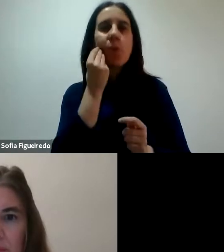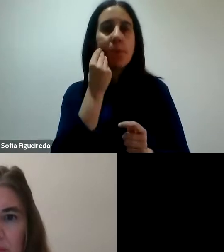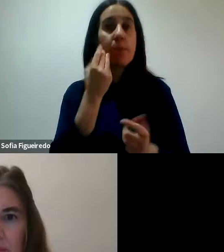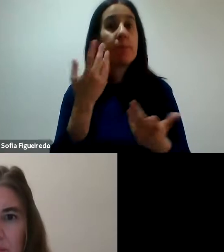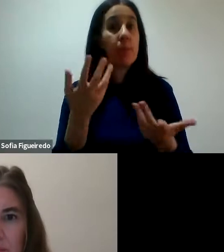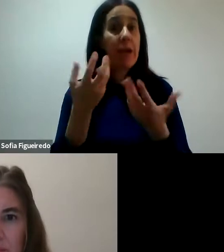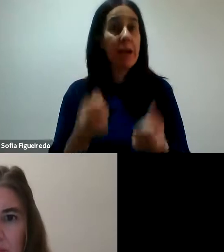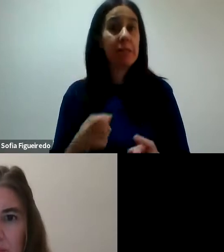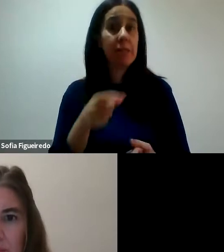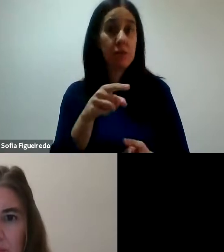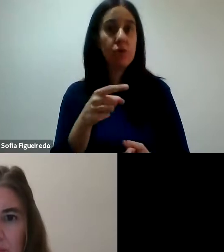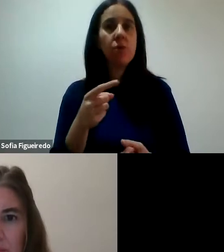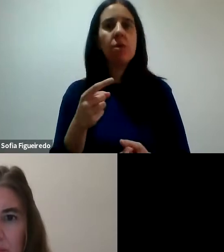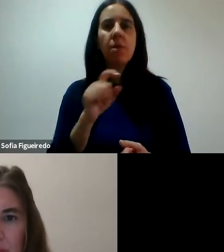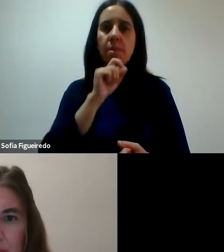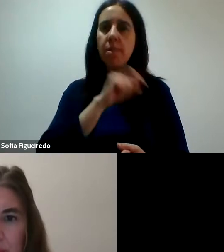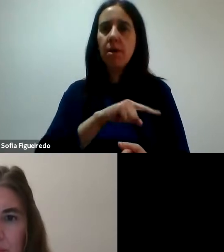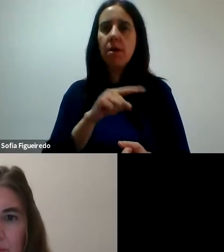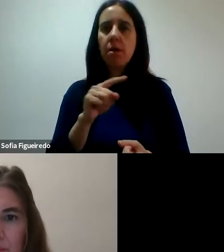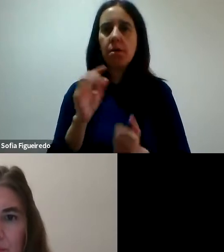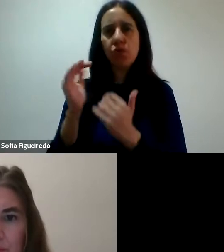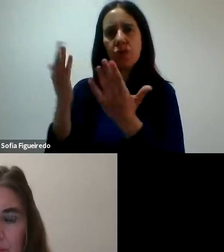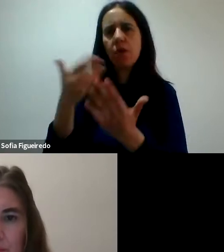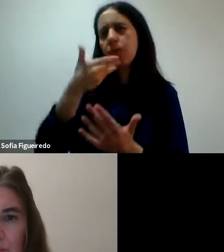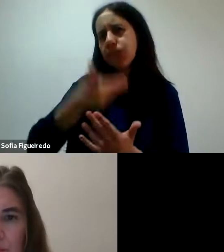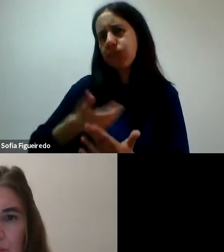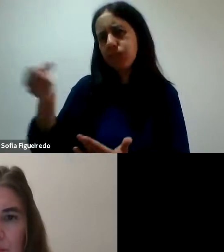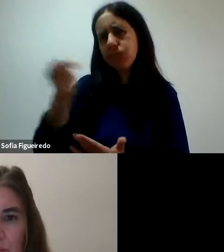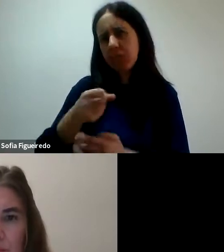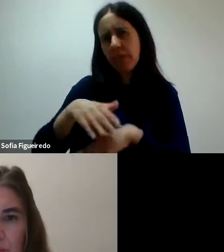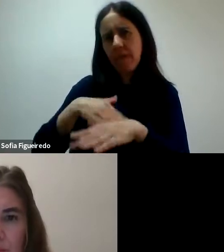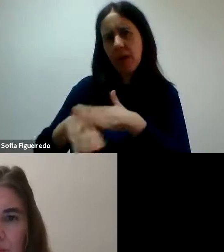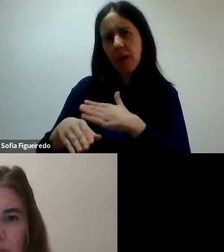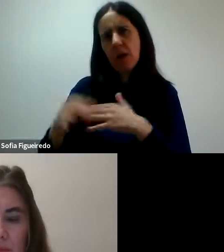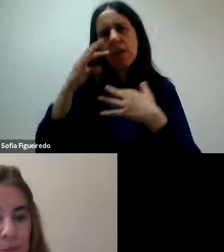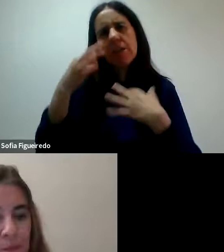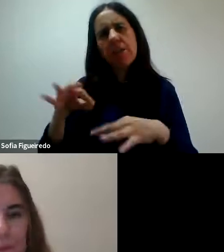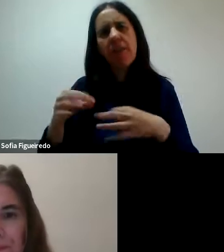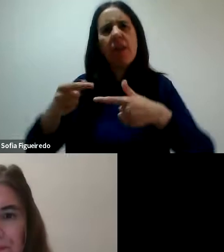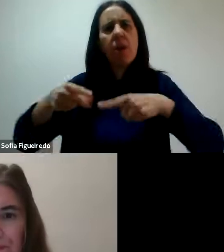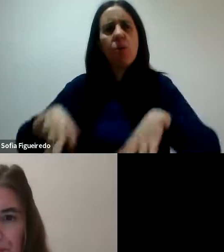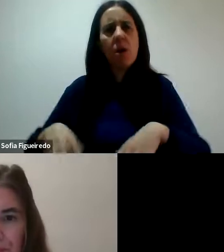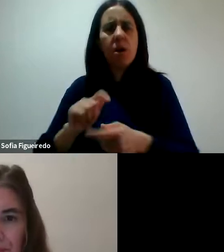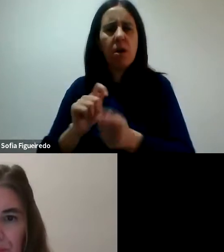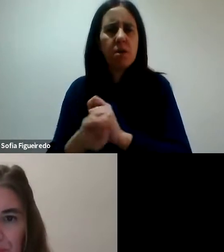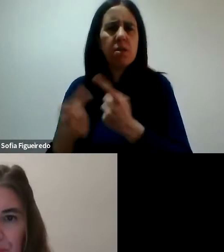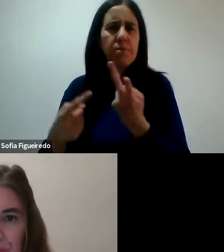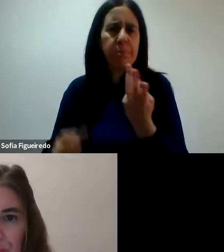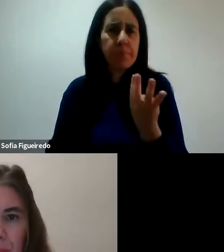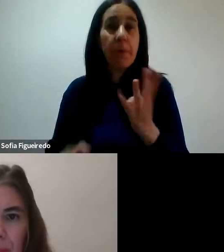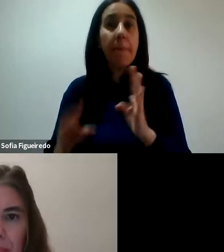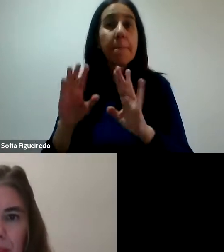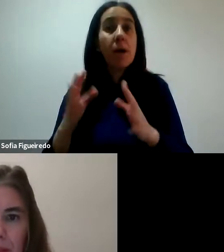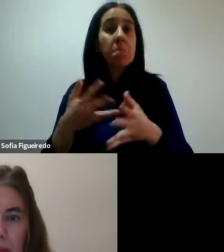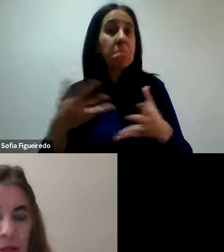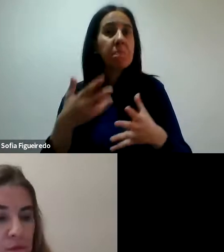casos, pode ser feito externamente, com especialistas na área de simplificação de linguagem, etc. Mas em muitos casos